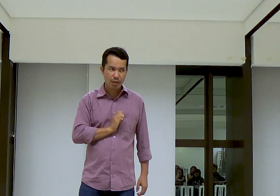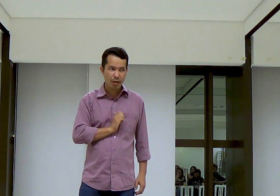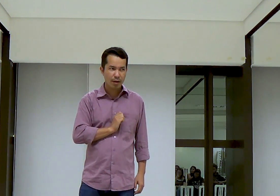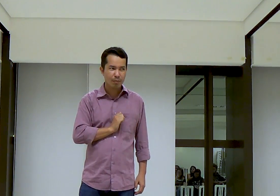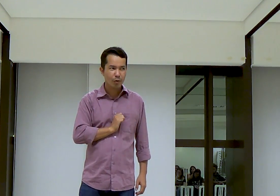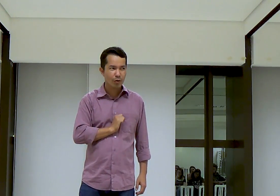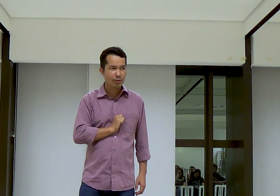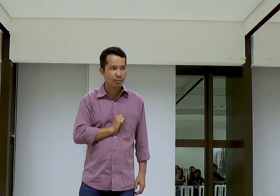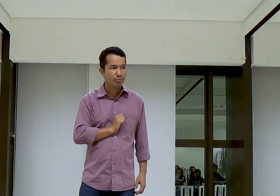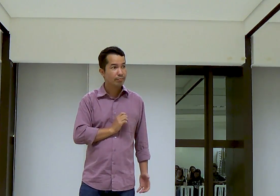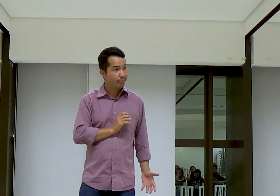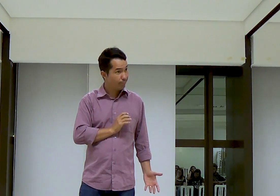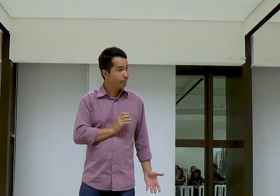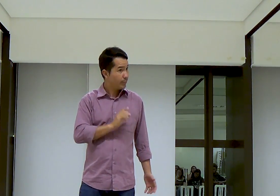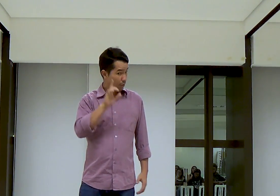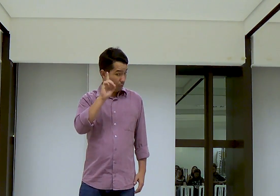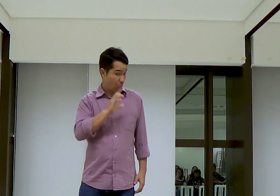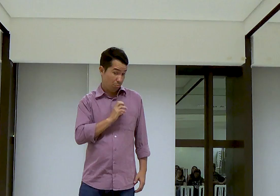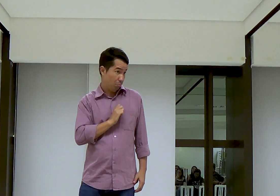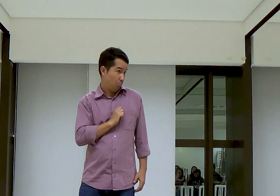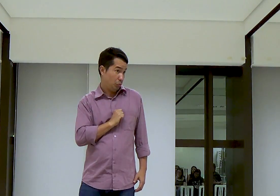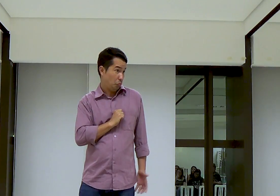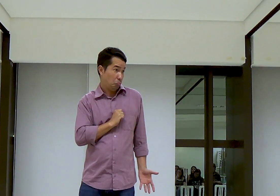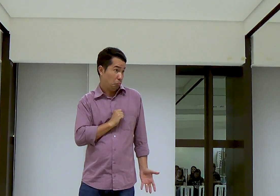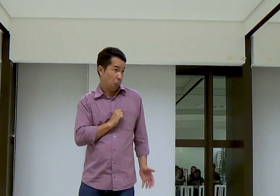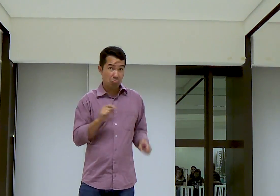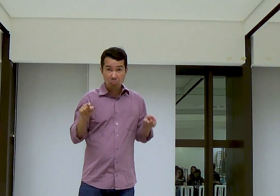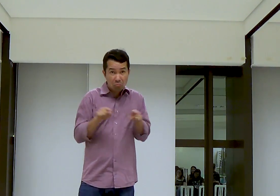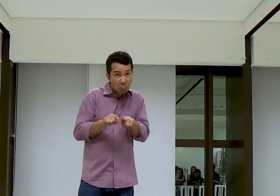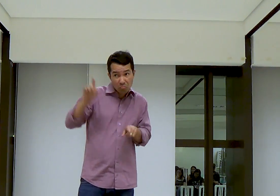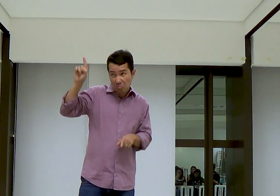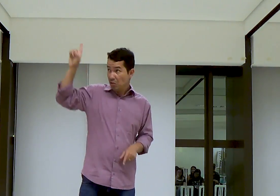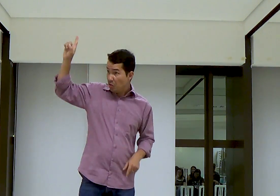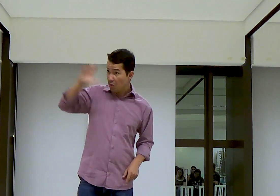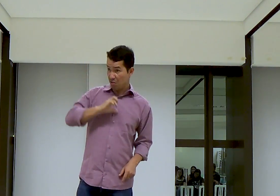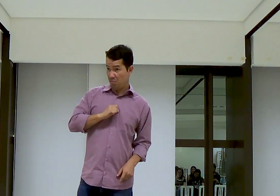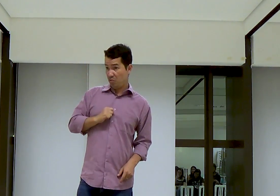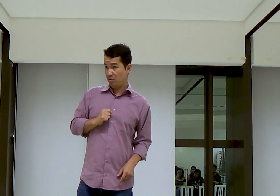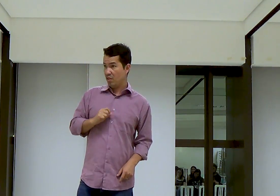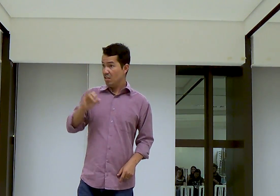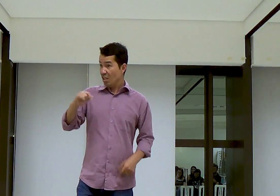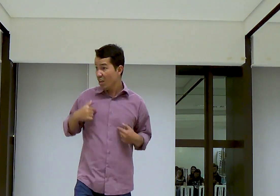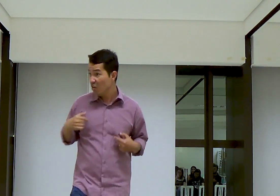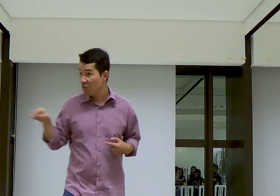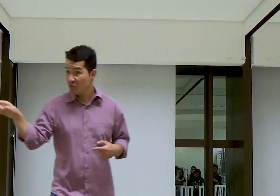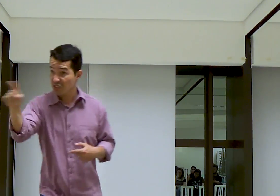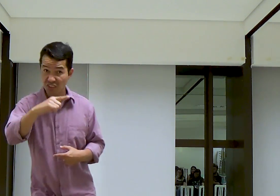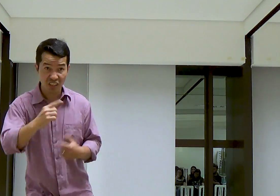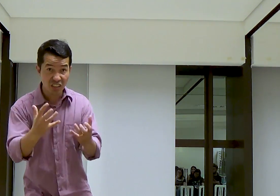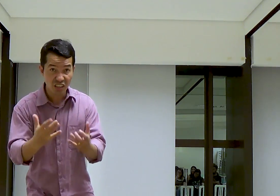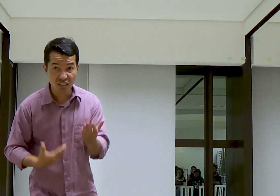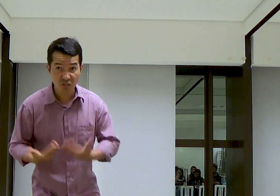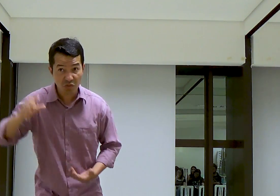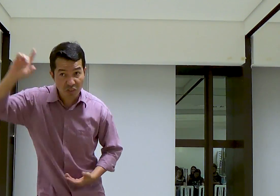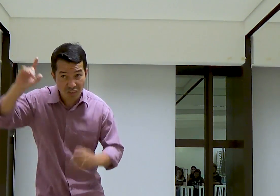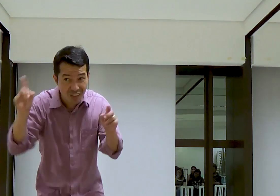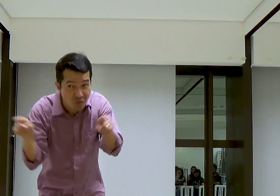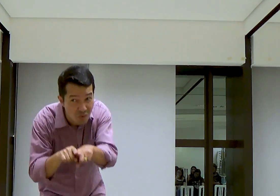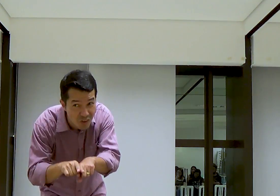ele ama. Sim. Deus é amor. Deus é amor. Então, se eu sou